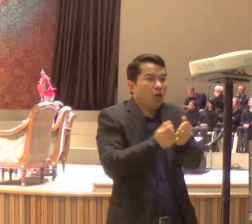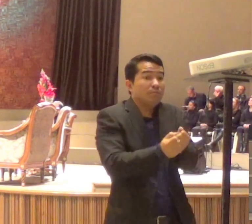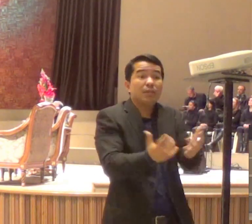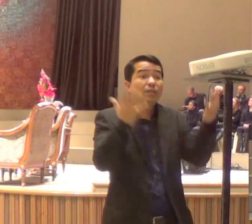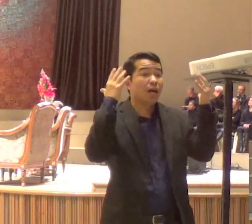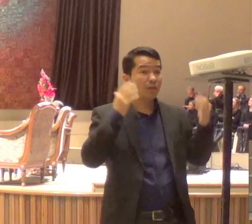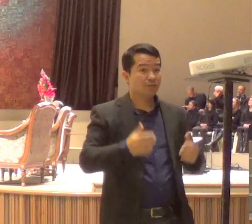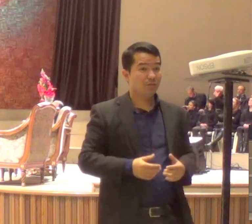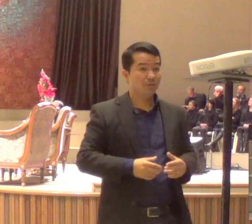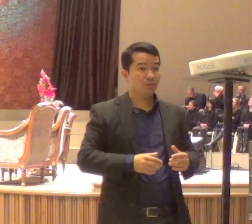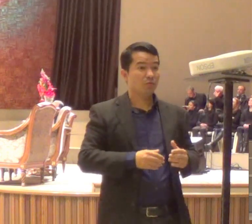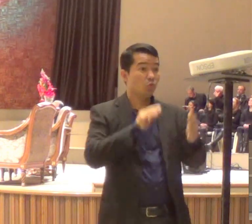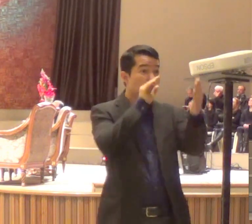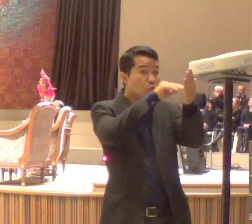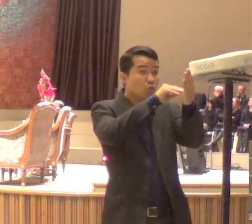mas mesmo assim, ele é preso,